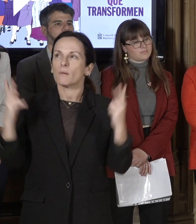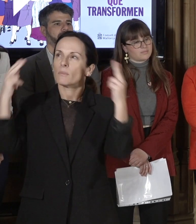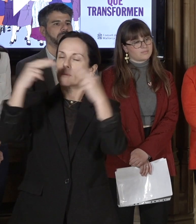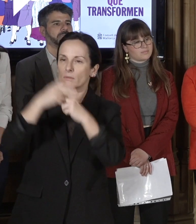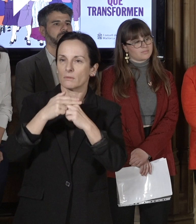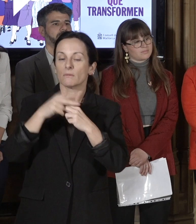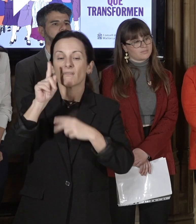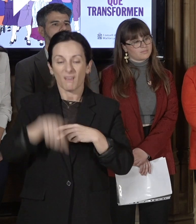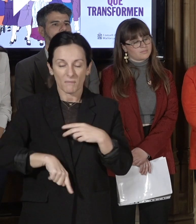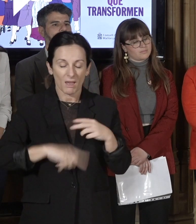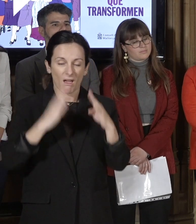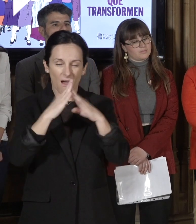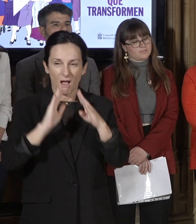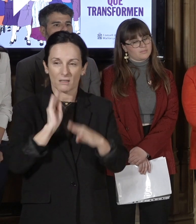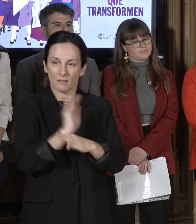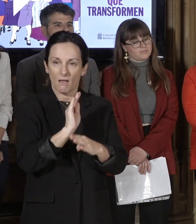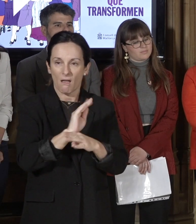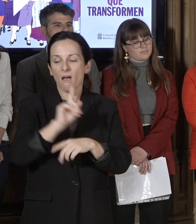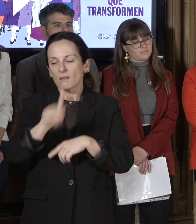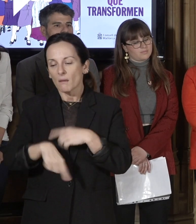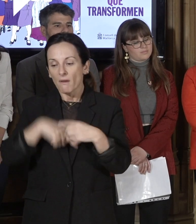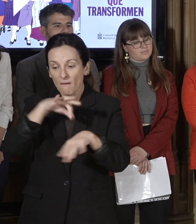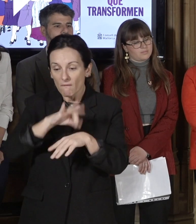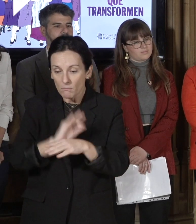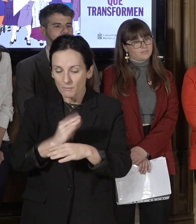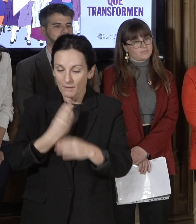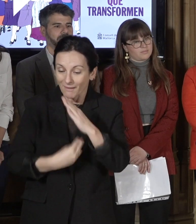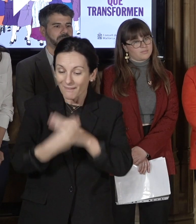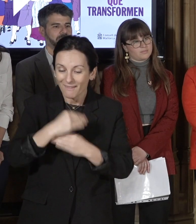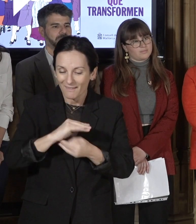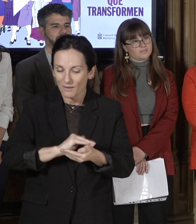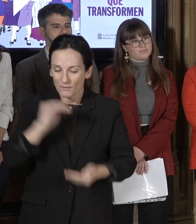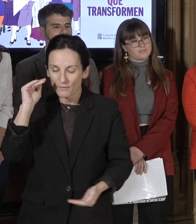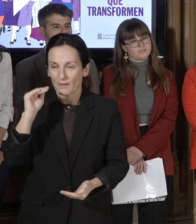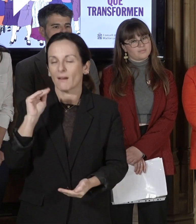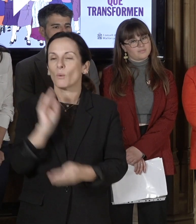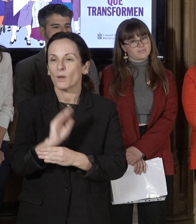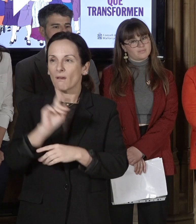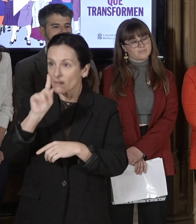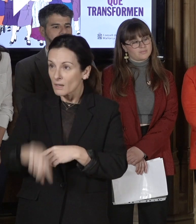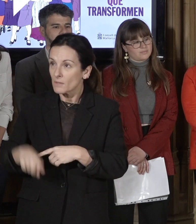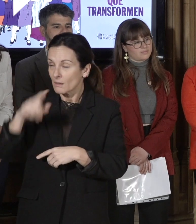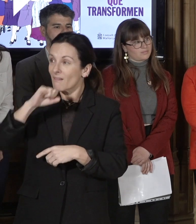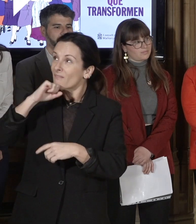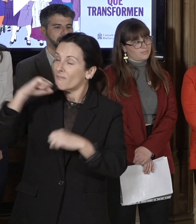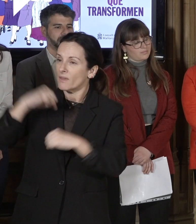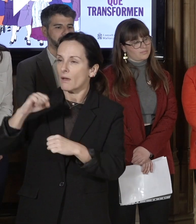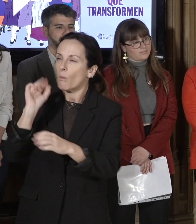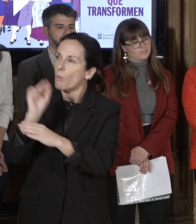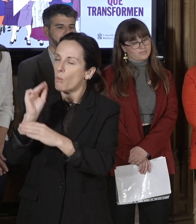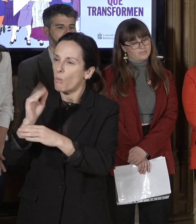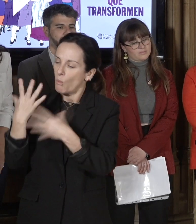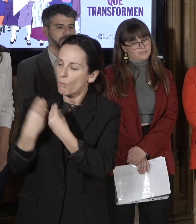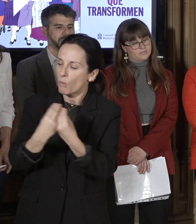de cures, ajudant a créixer i acompanyant el morir. Lideram en l'empresa privada i ens feim camí en la